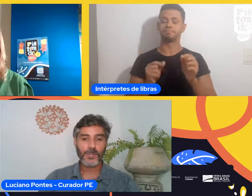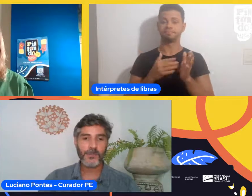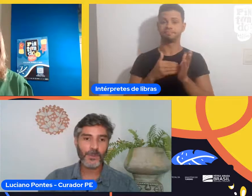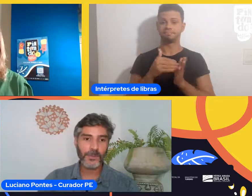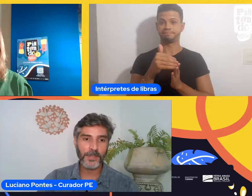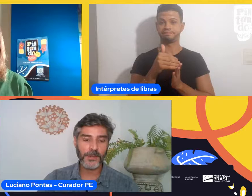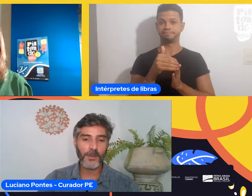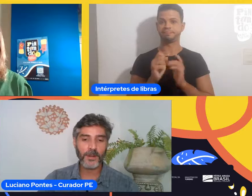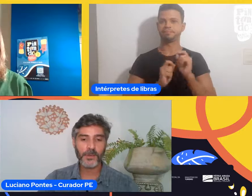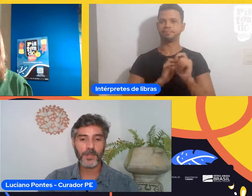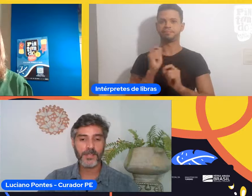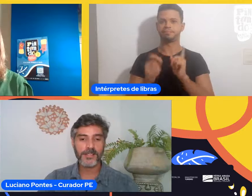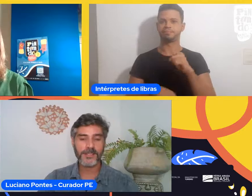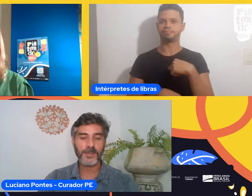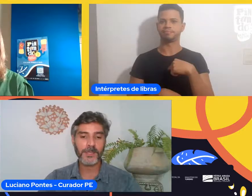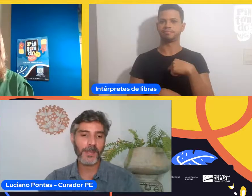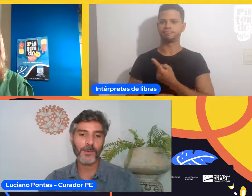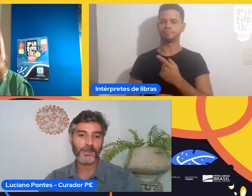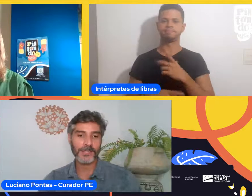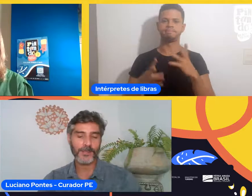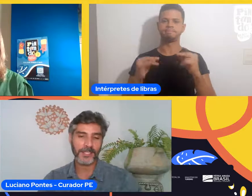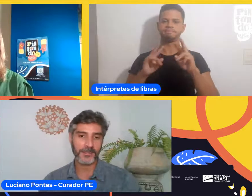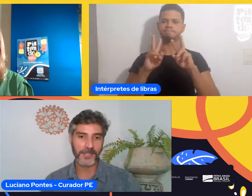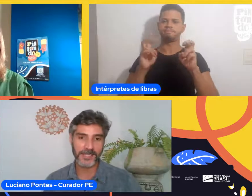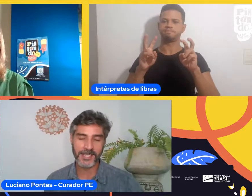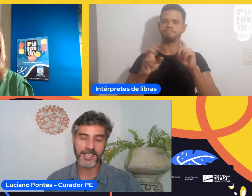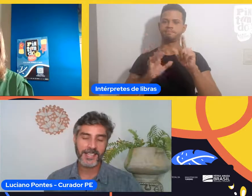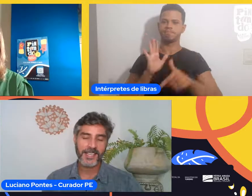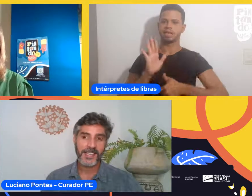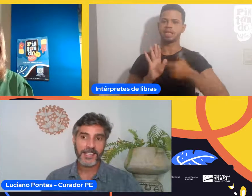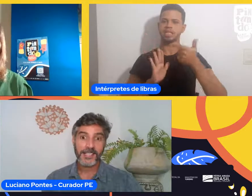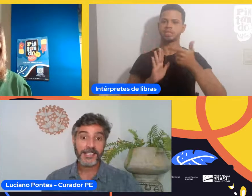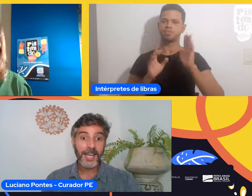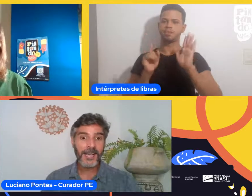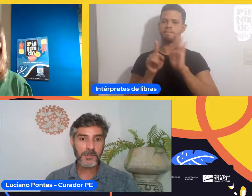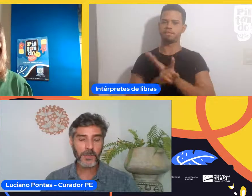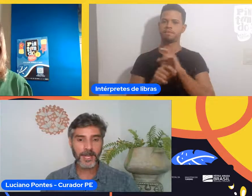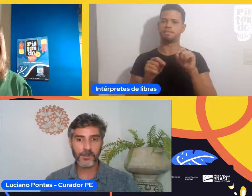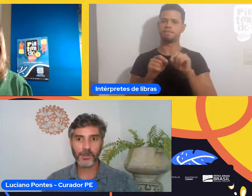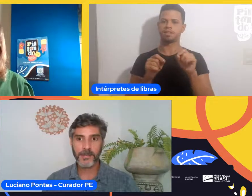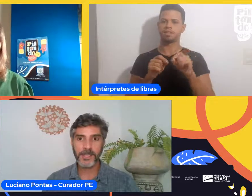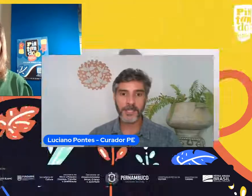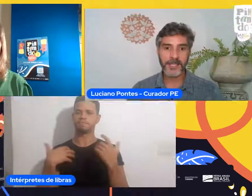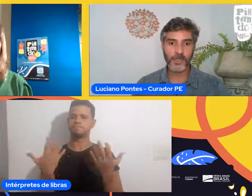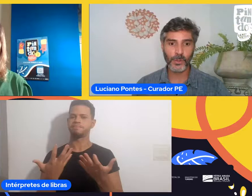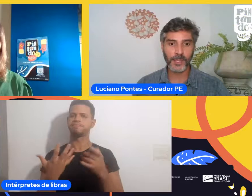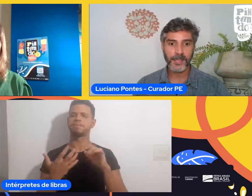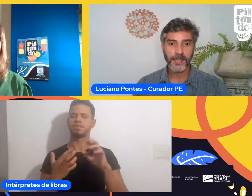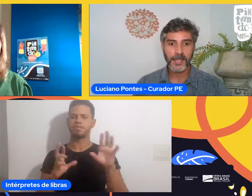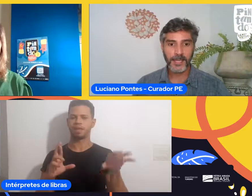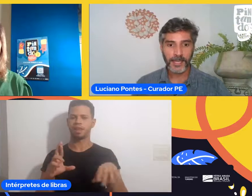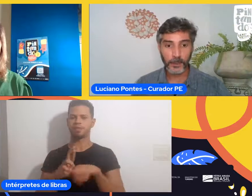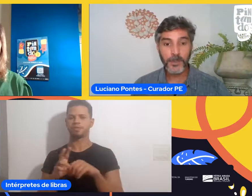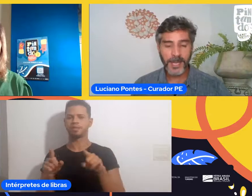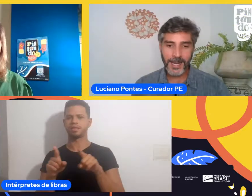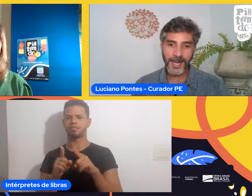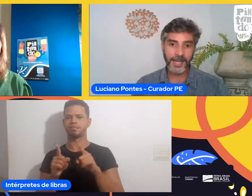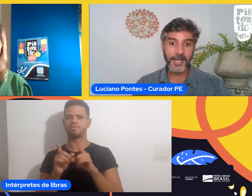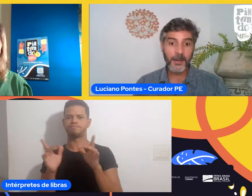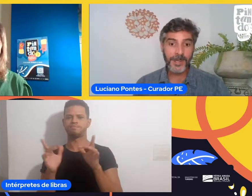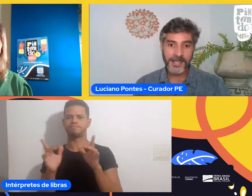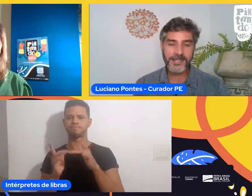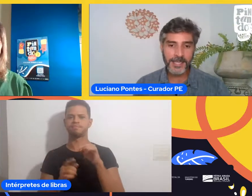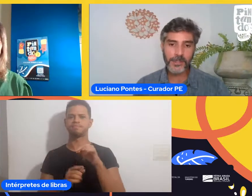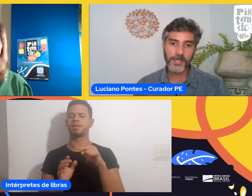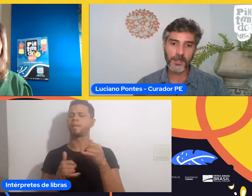acho que isso tem muito a ver com a consonância da segunda pergunta que eu queria te fazer, que está relacionado justamente a isso, né? O